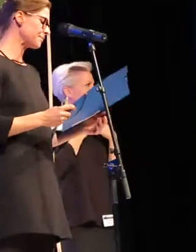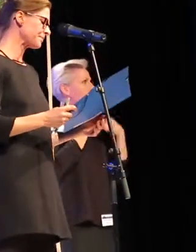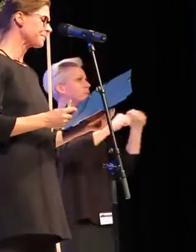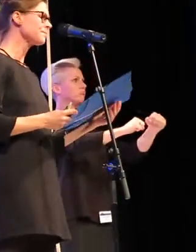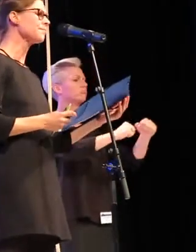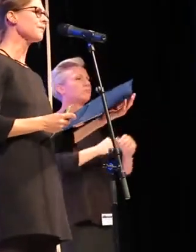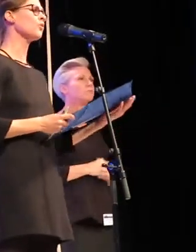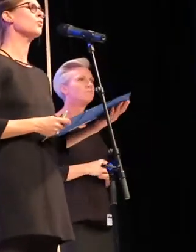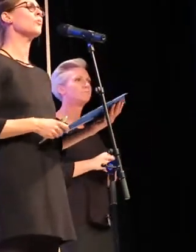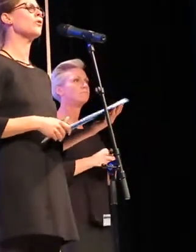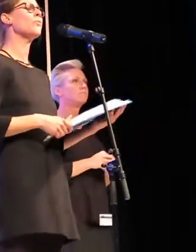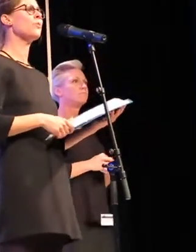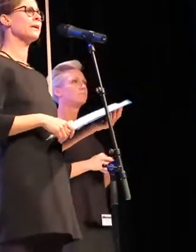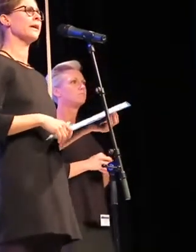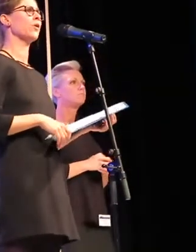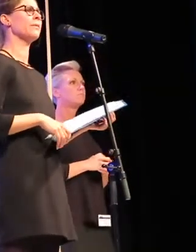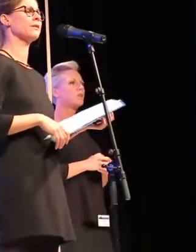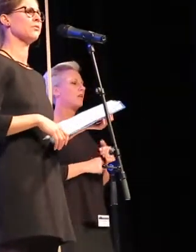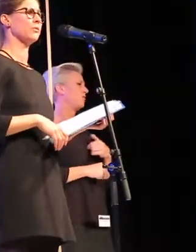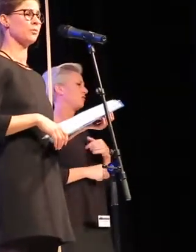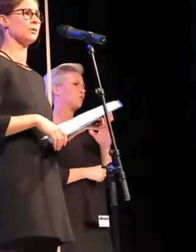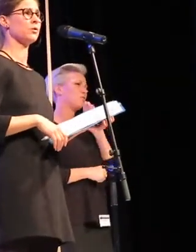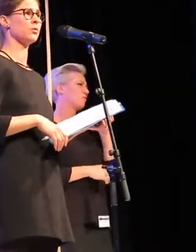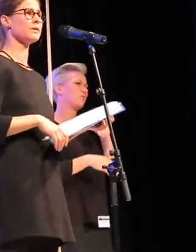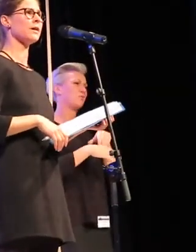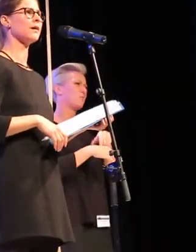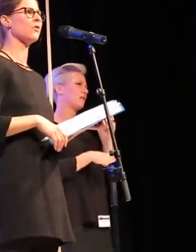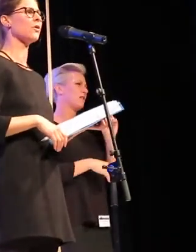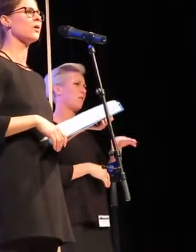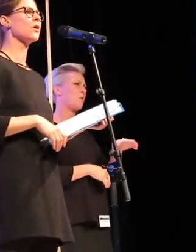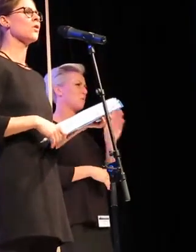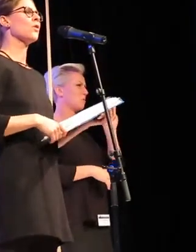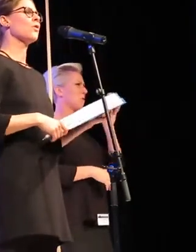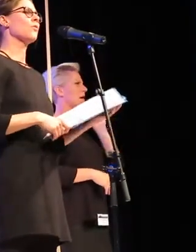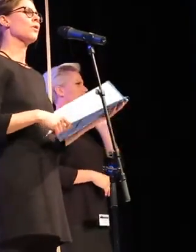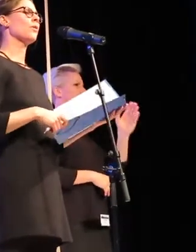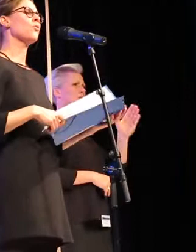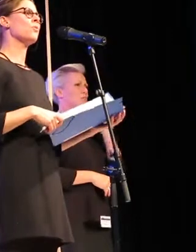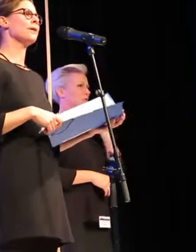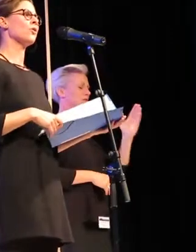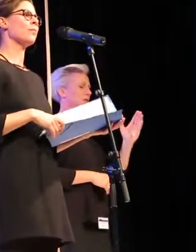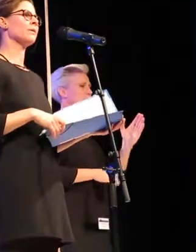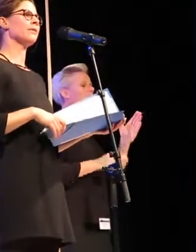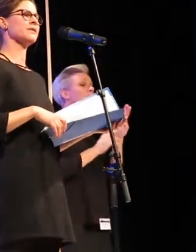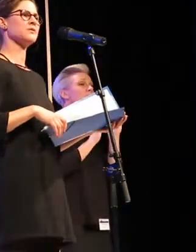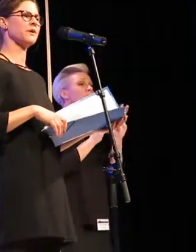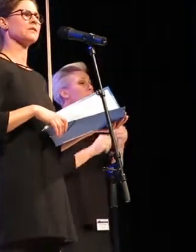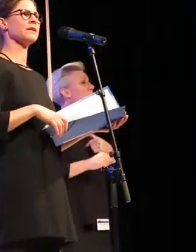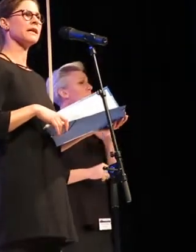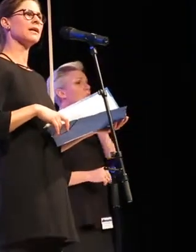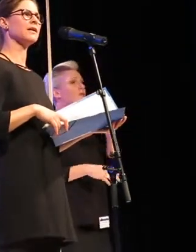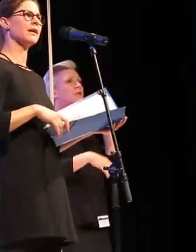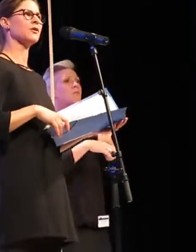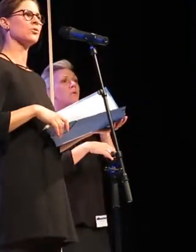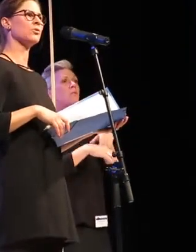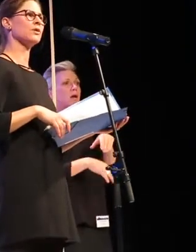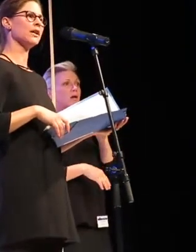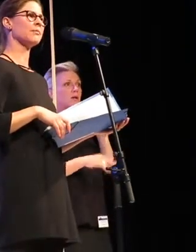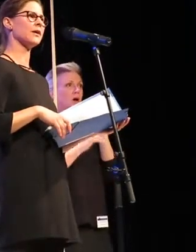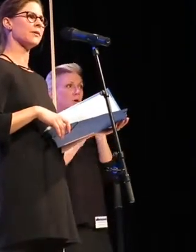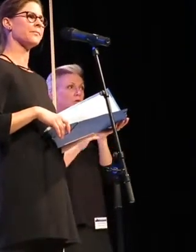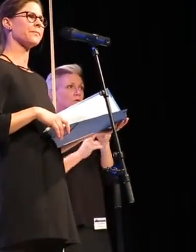lite som jag behöver påminna er om situationens allvar, behöver jag påminna er om att det faktiskt finns en hel